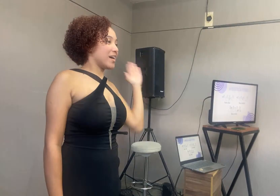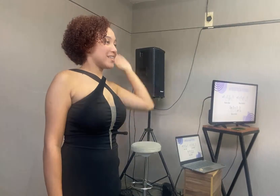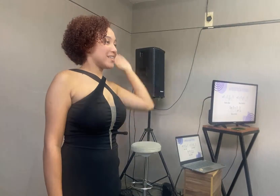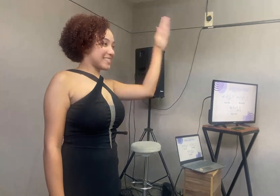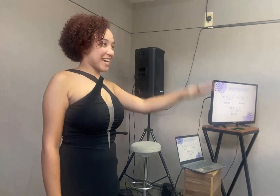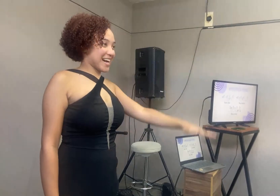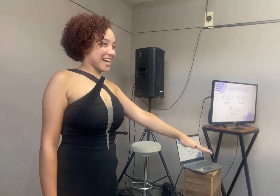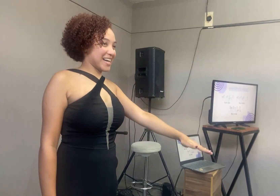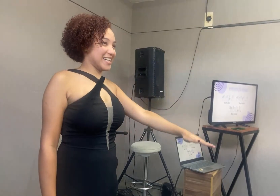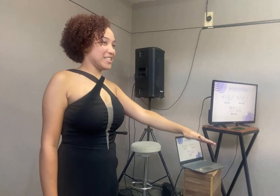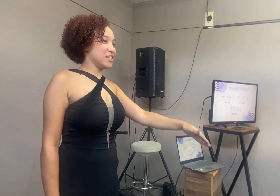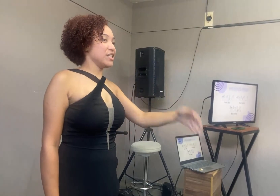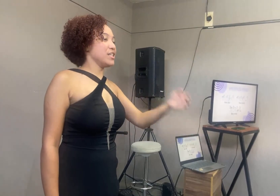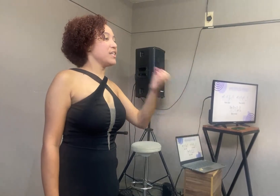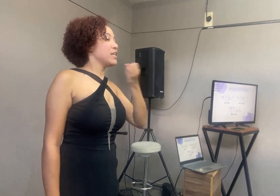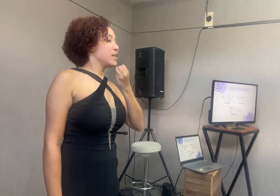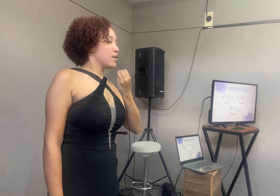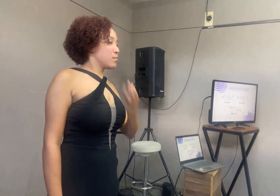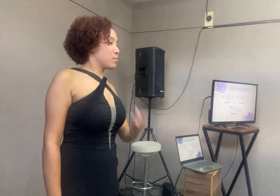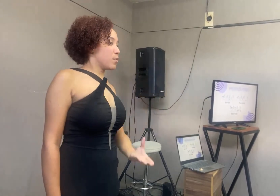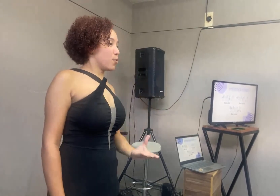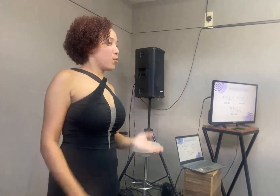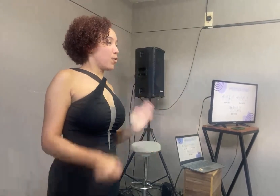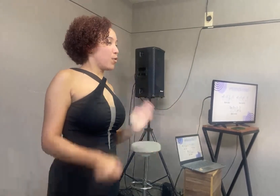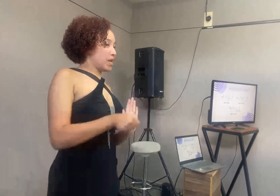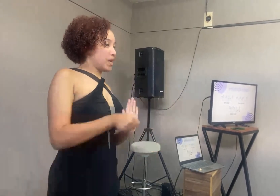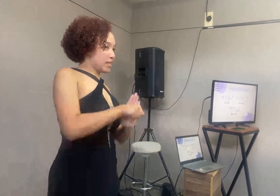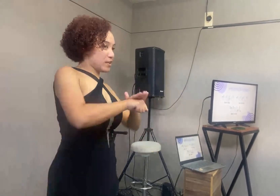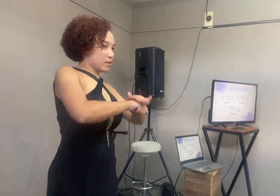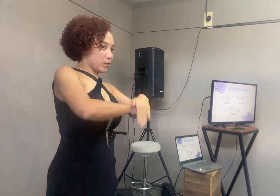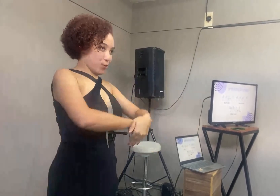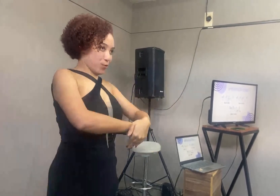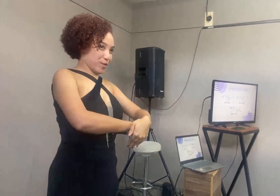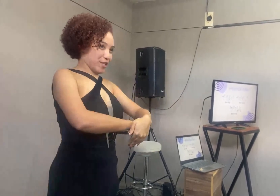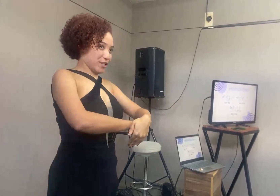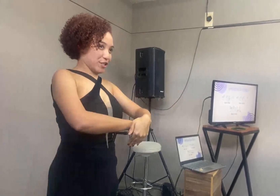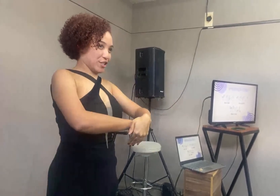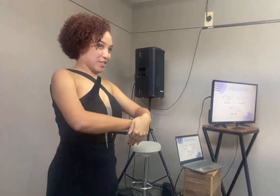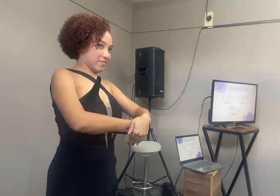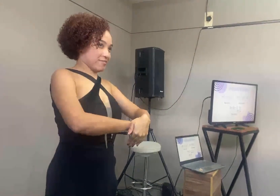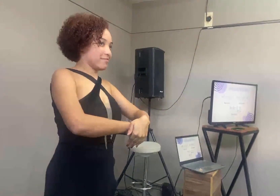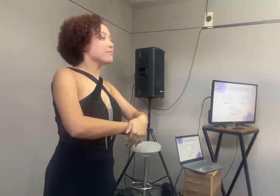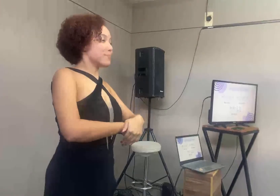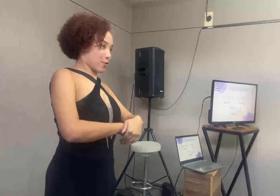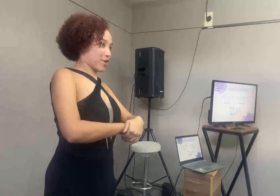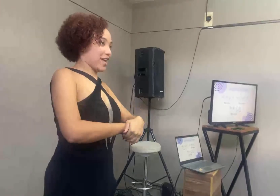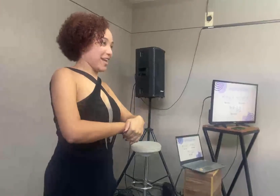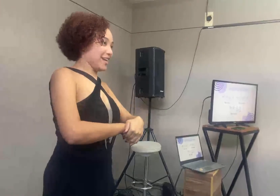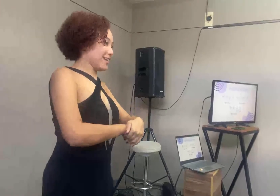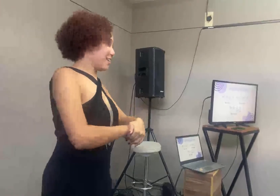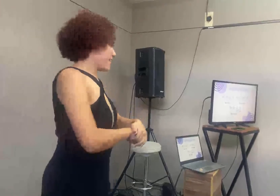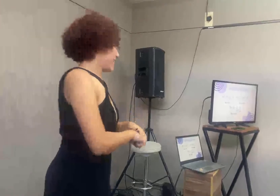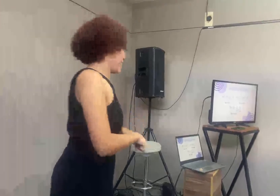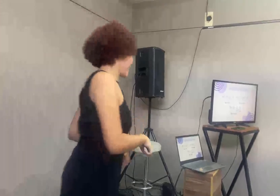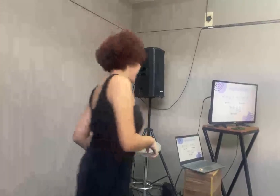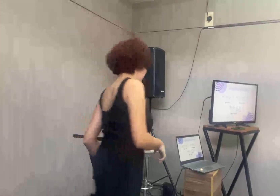Boa tarde. Boa noite. Ok?